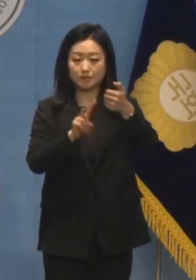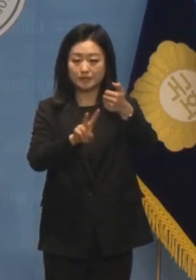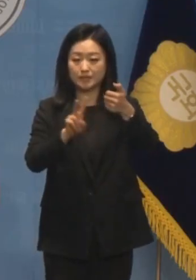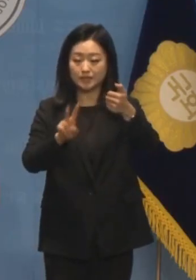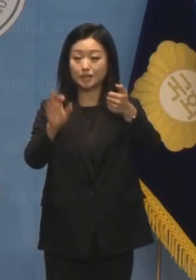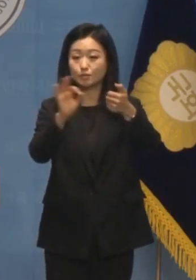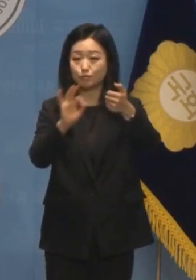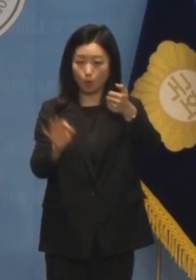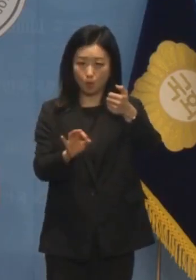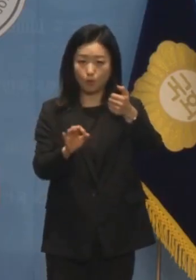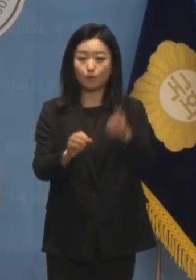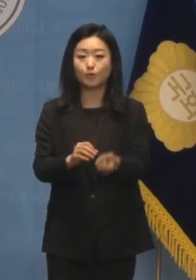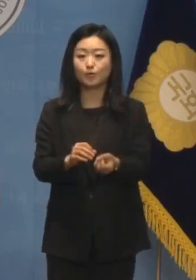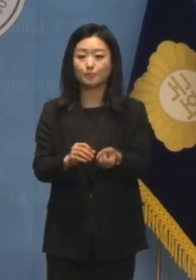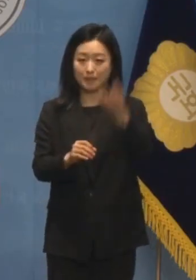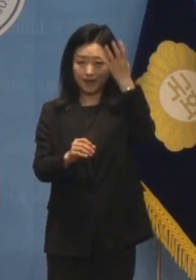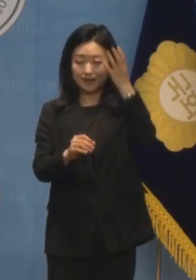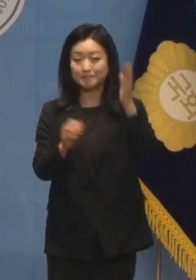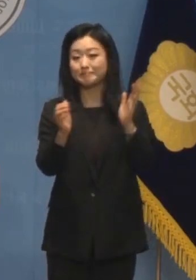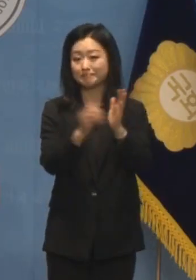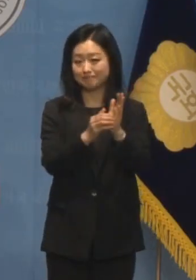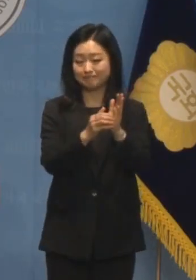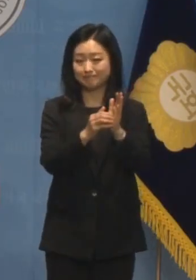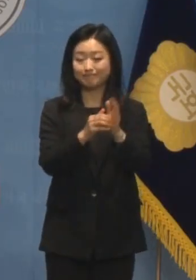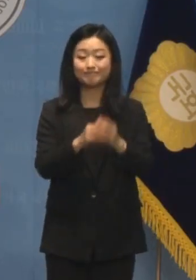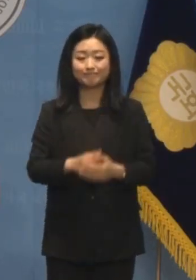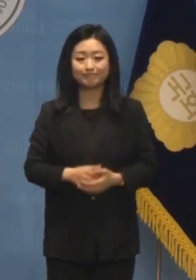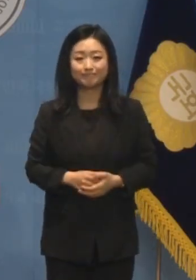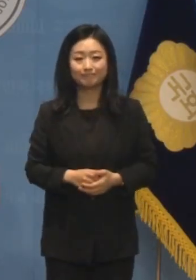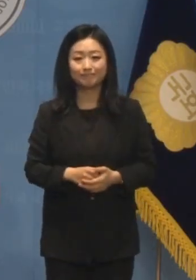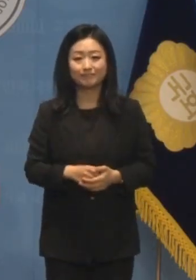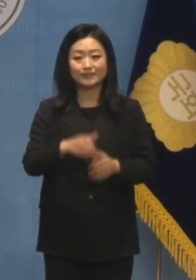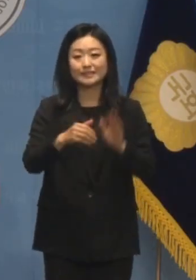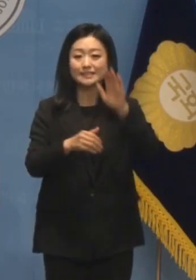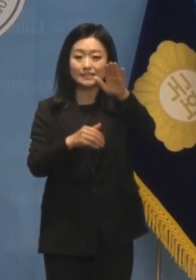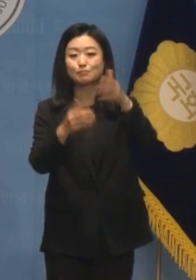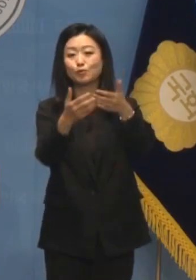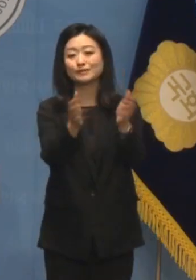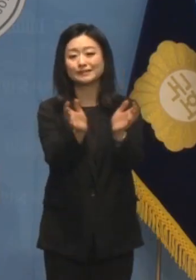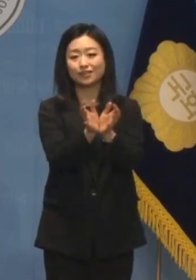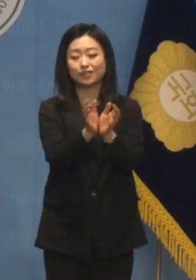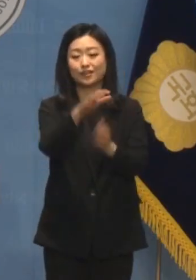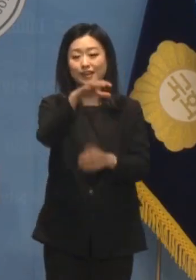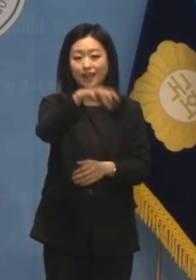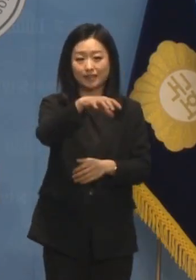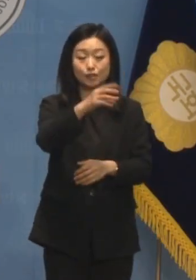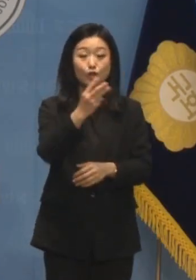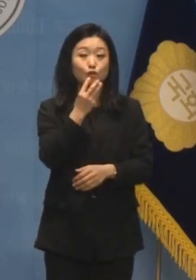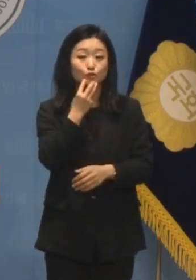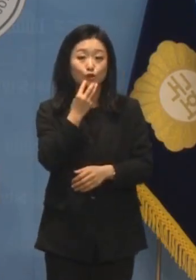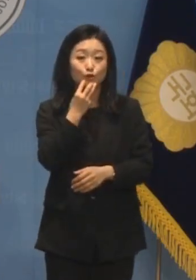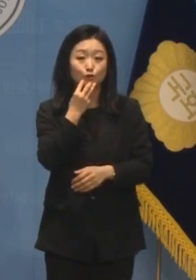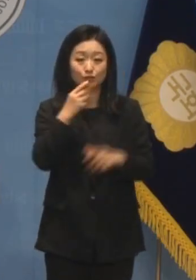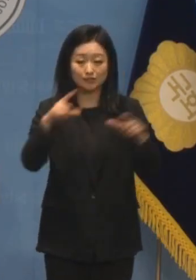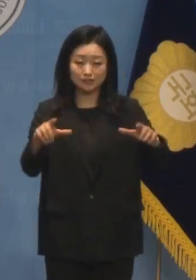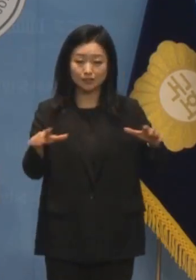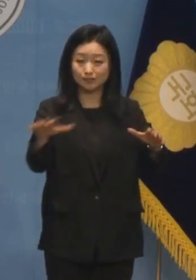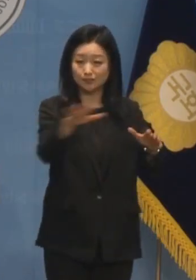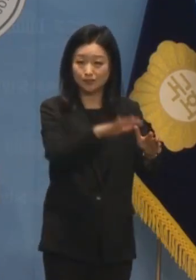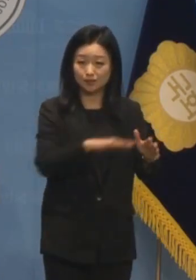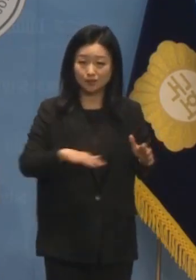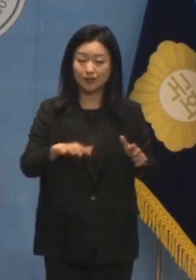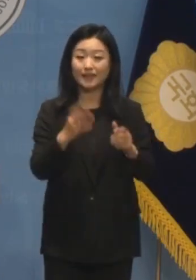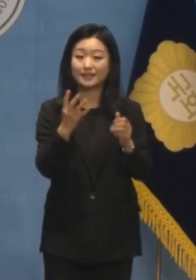50.22%의 득표로 당선되었습니다. 진보 진영에서는 서울시 유권자가 네